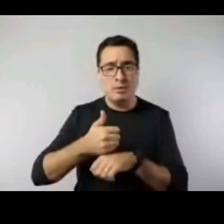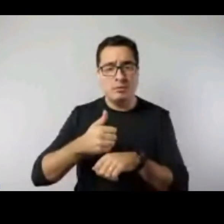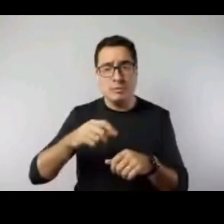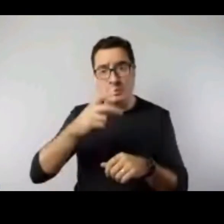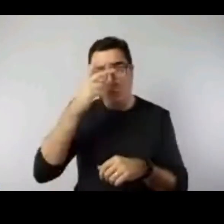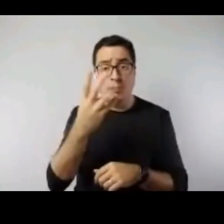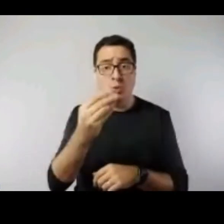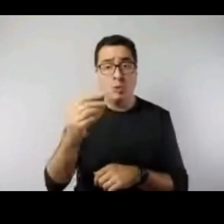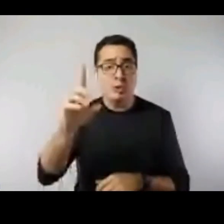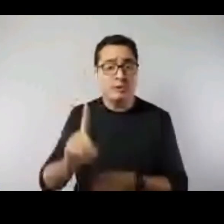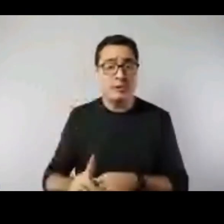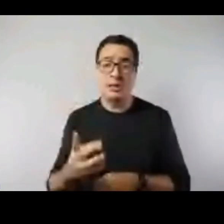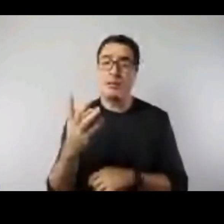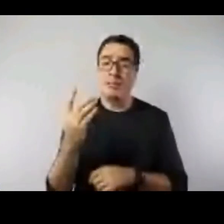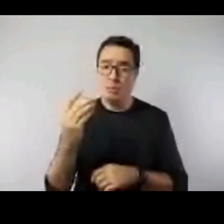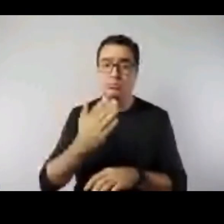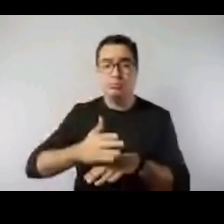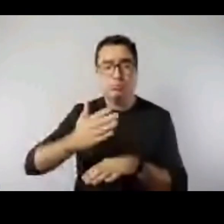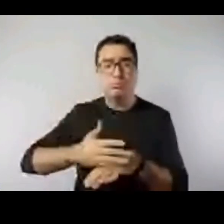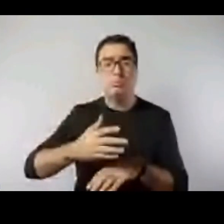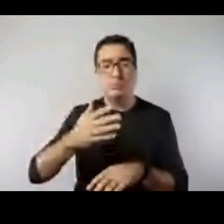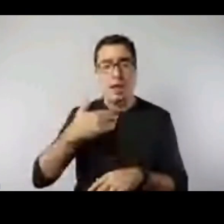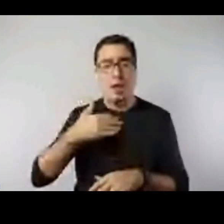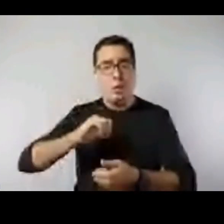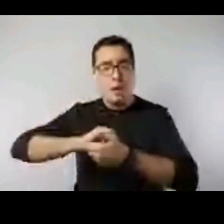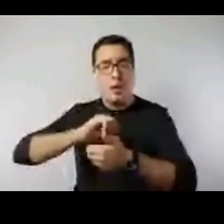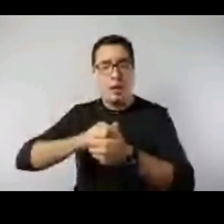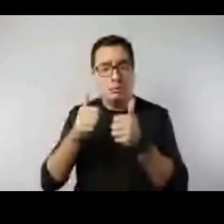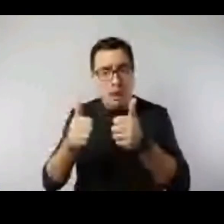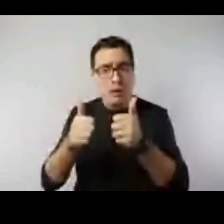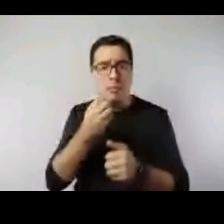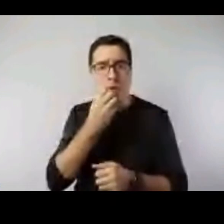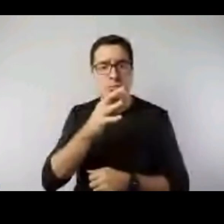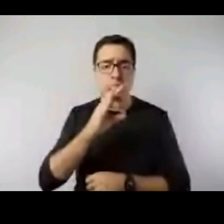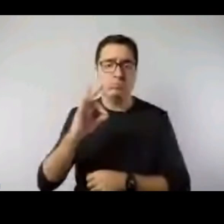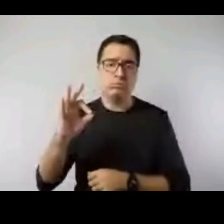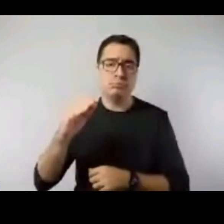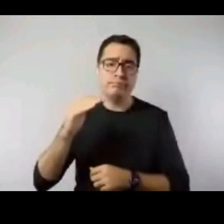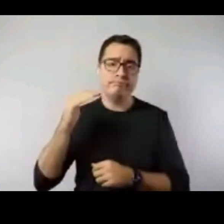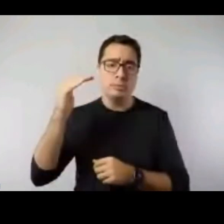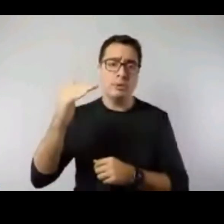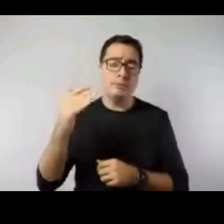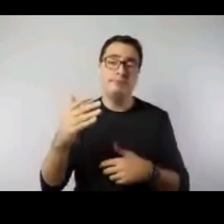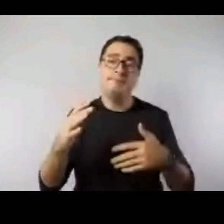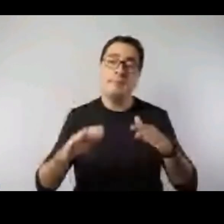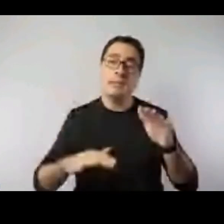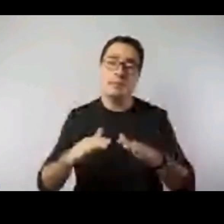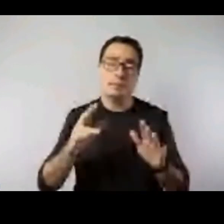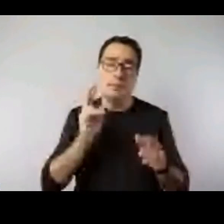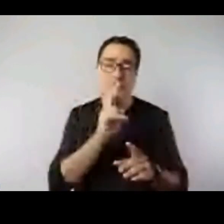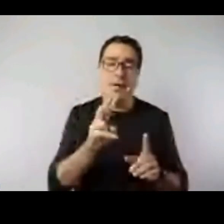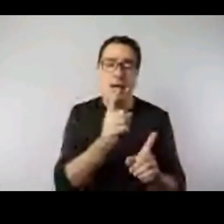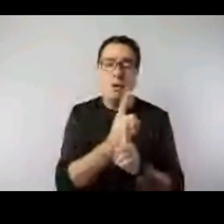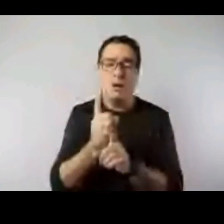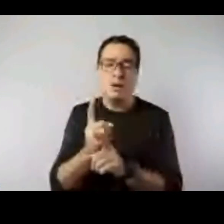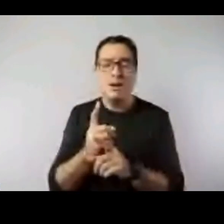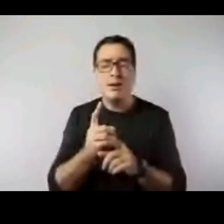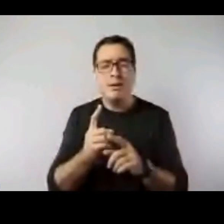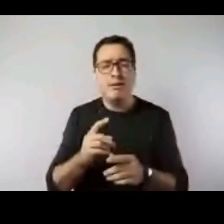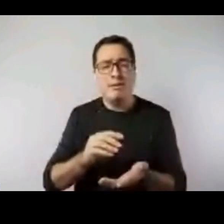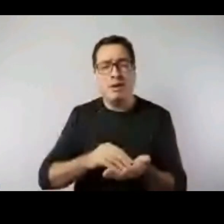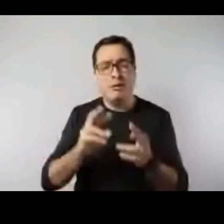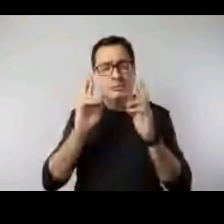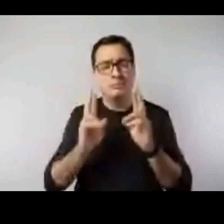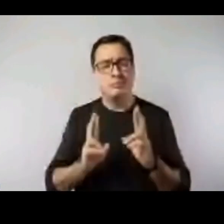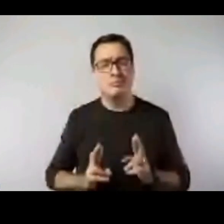são muito qualificadas. E, no final das contas, a gente encontra uma falta de respeito tão grande que